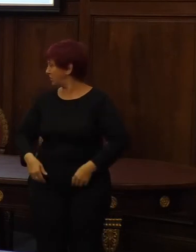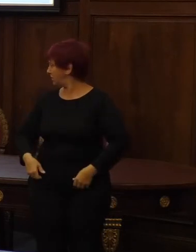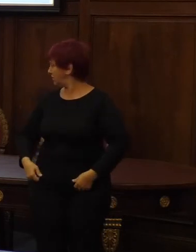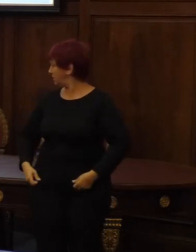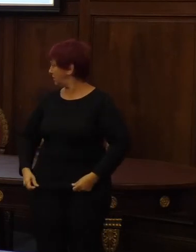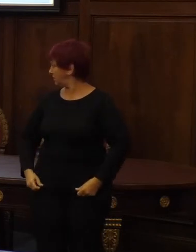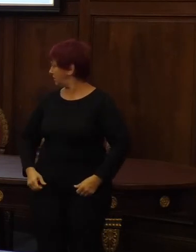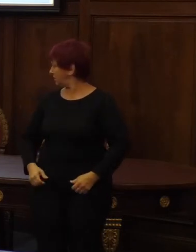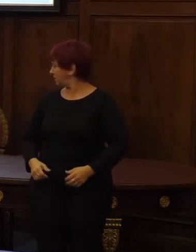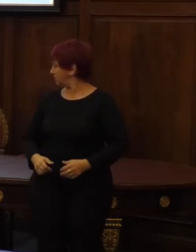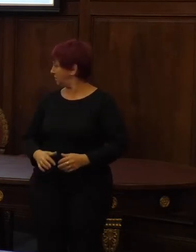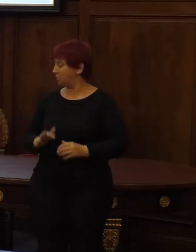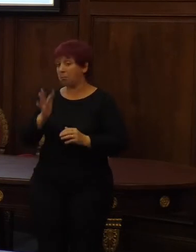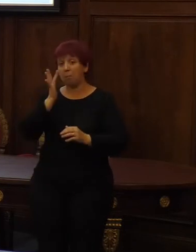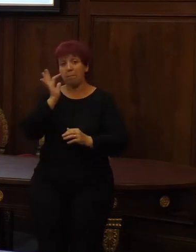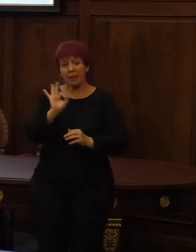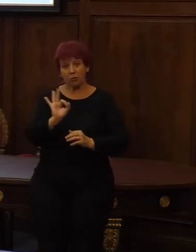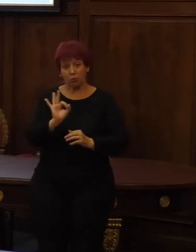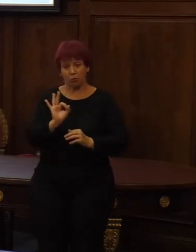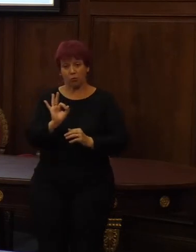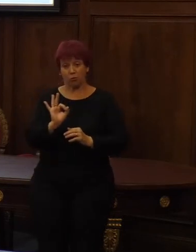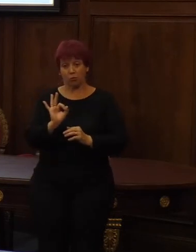Arrancamos nuevo, sí. Perdón.